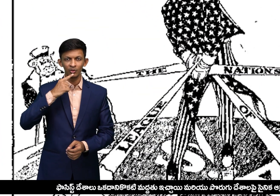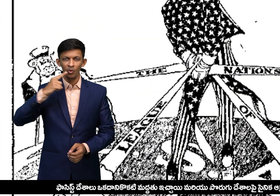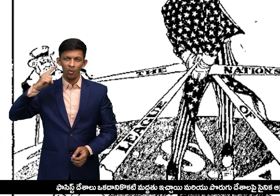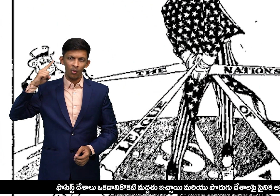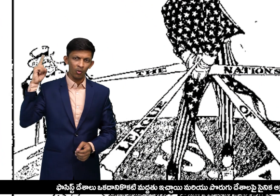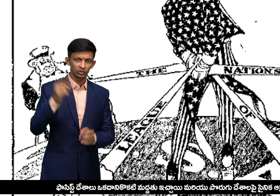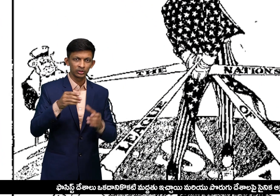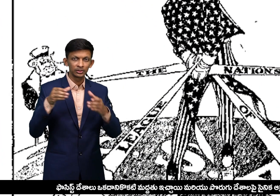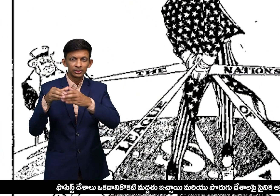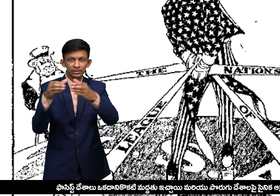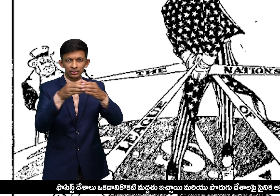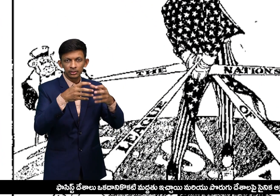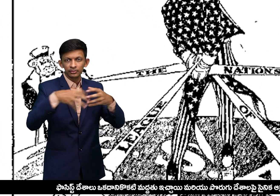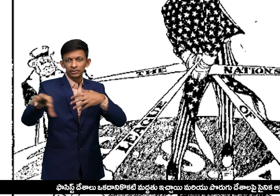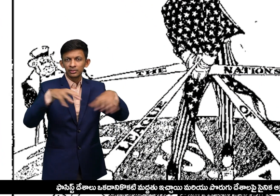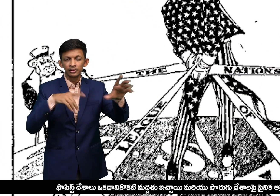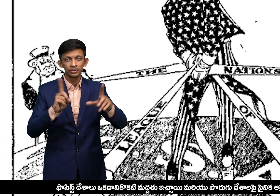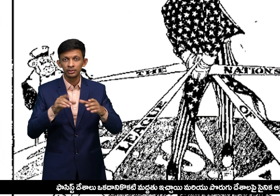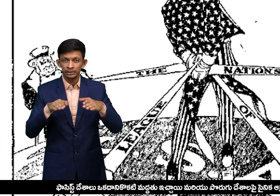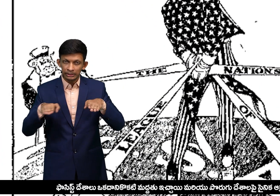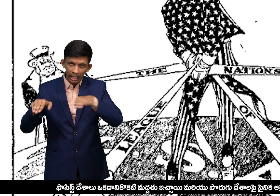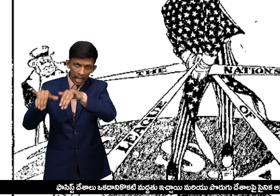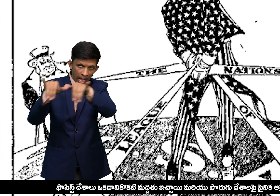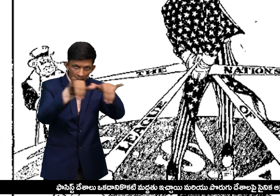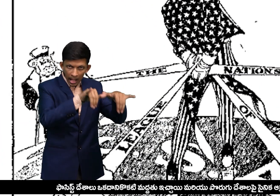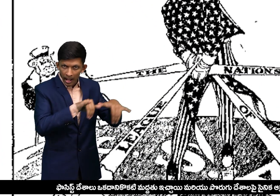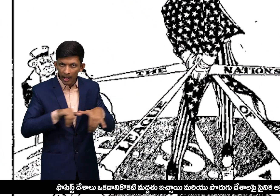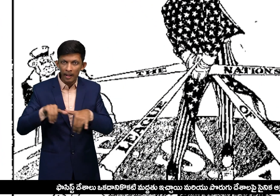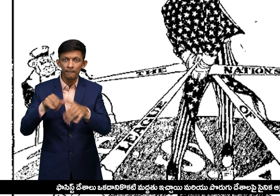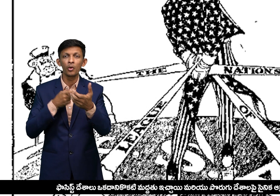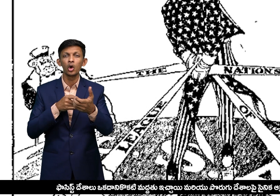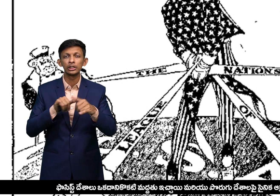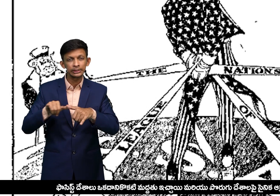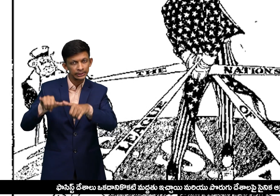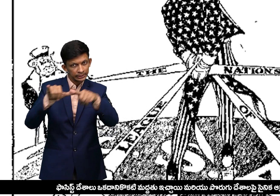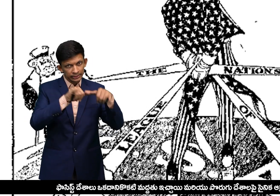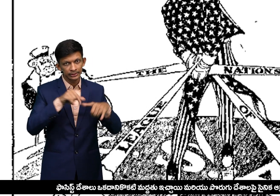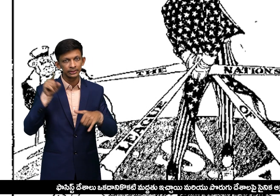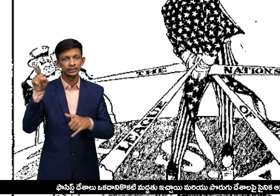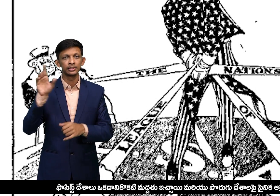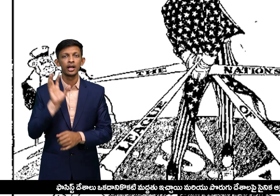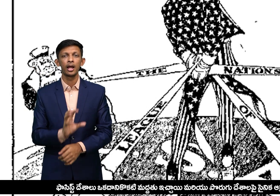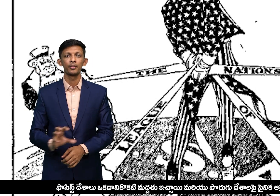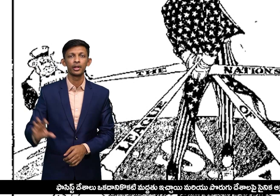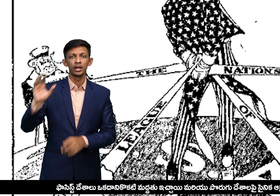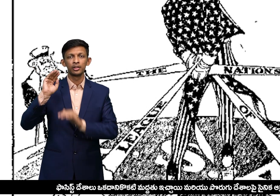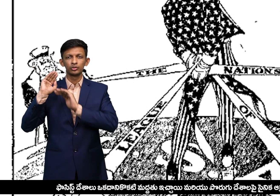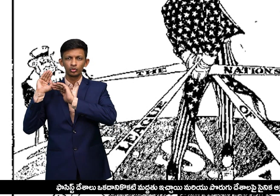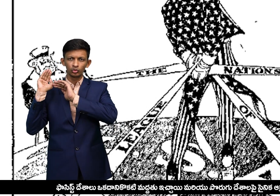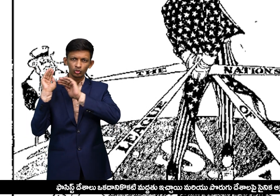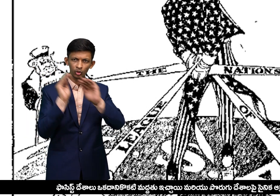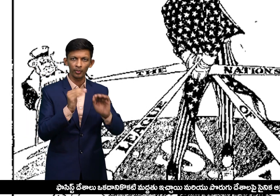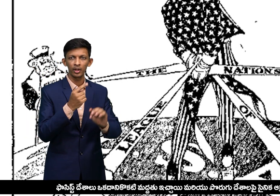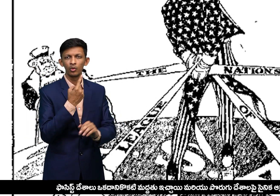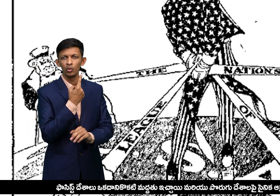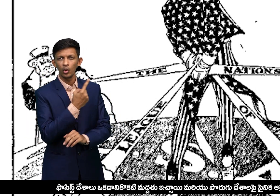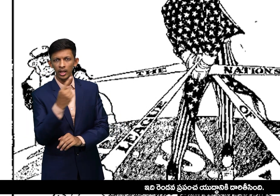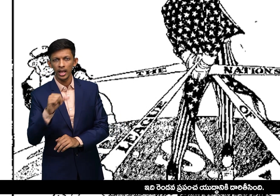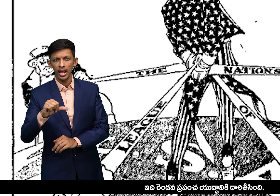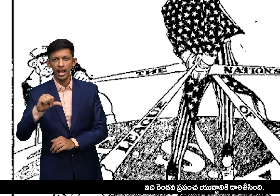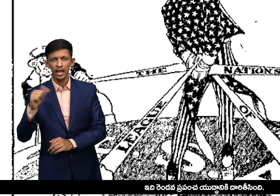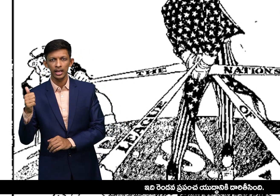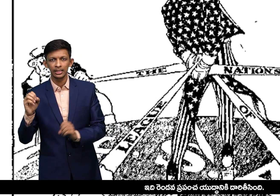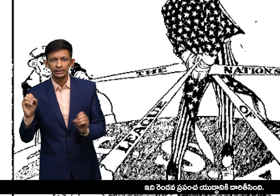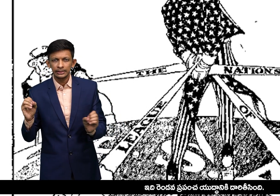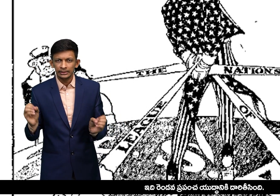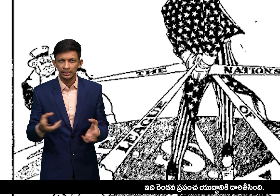పాసిస్ట్ దేశాలు ఒకదానికొకటి మద్దతు ఇచ్చాయి మరియు పొరుగు దేశాలపై సైనిక ఆక్రమణను ప్రారంభించాయి.